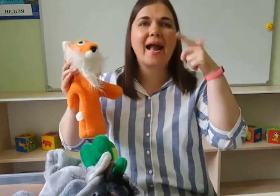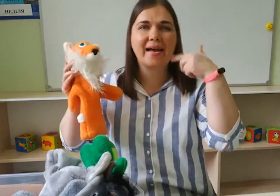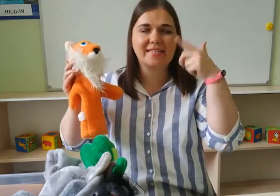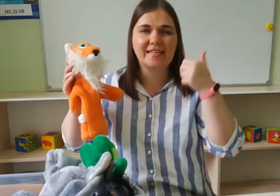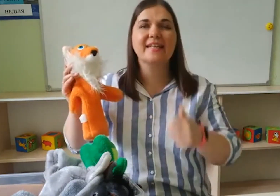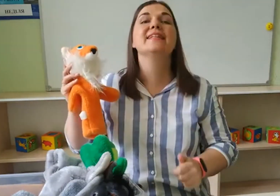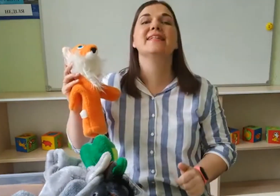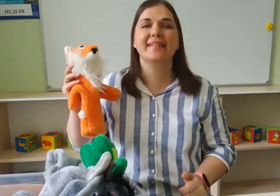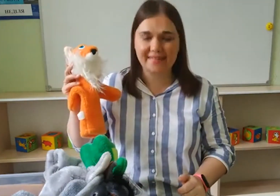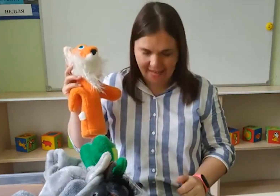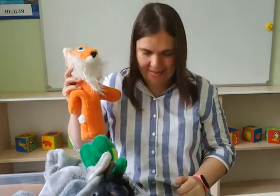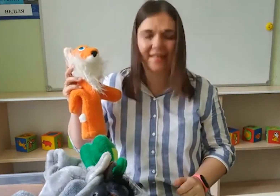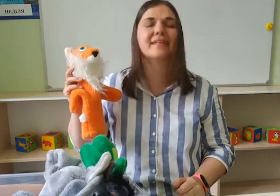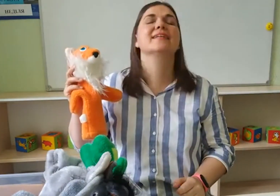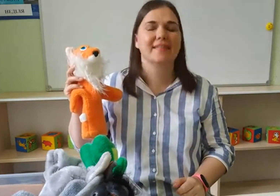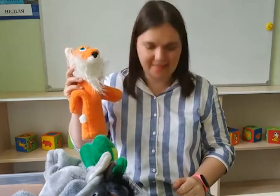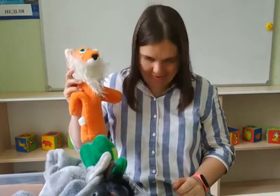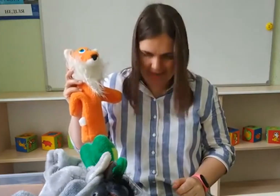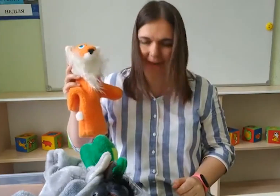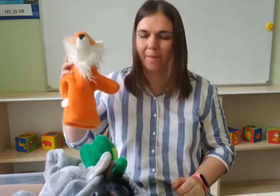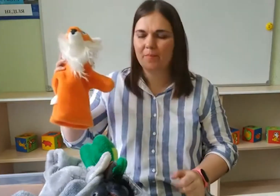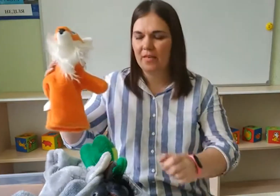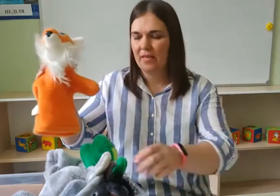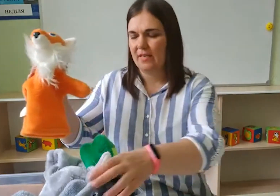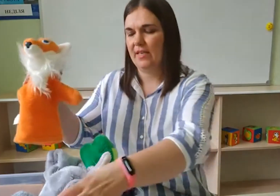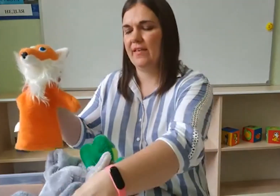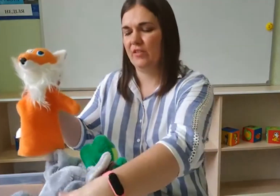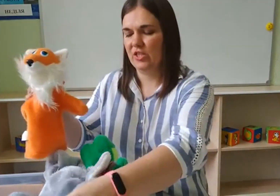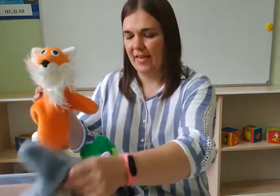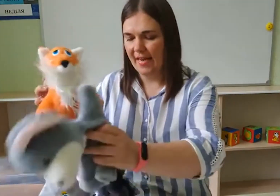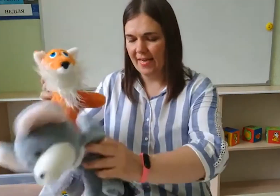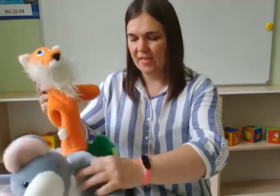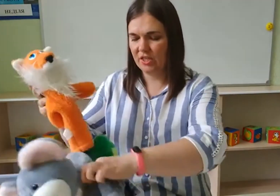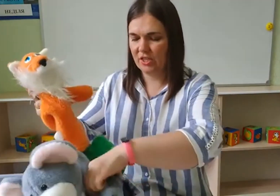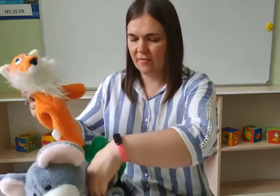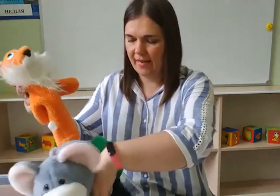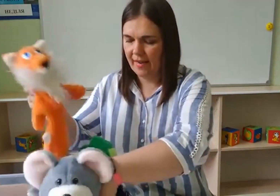каже: так, так. І вже їх живе